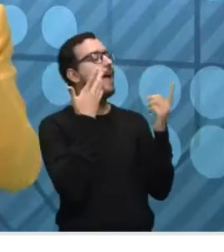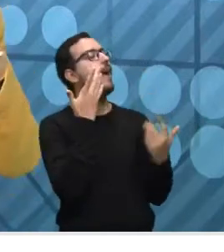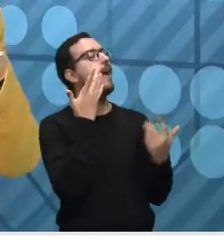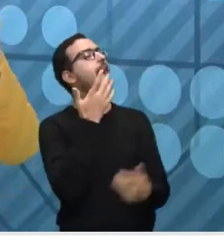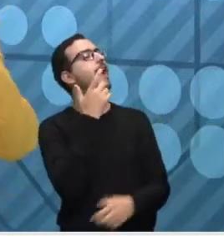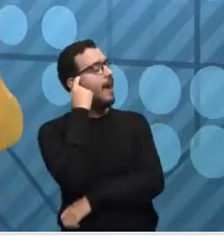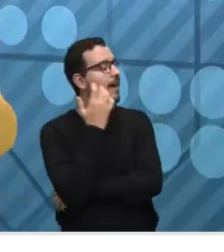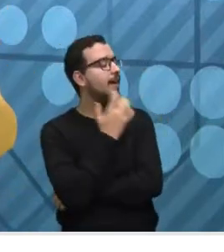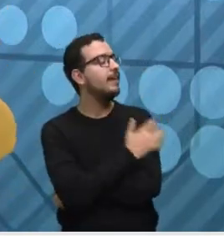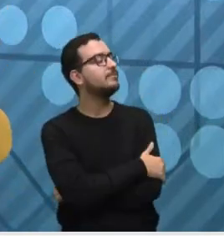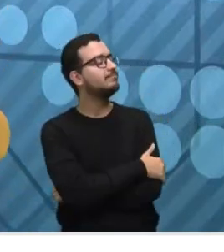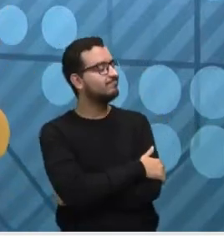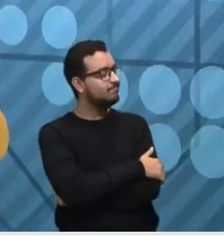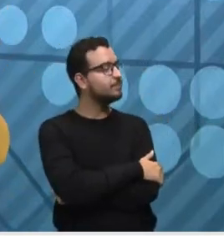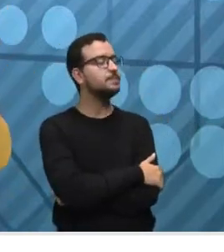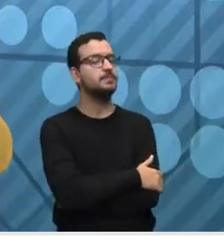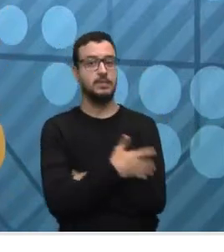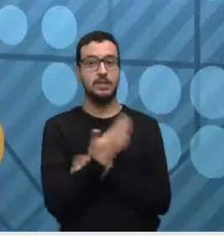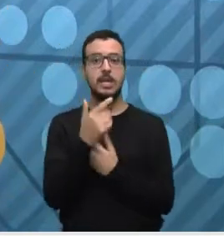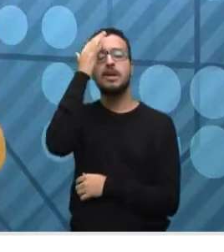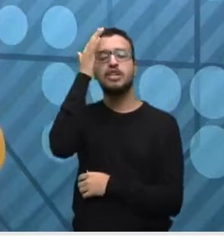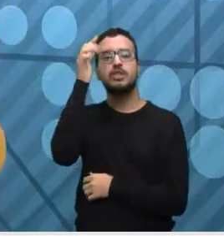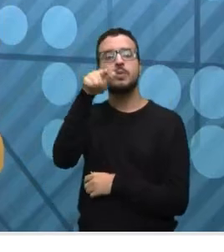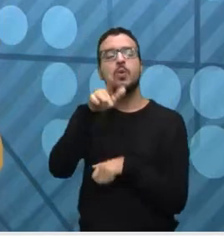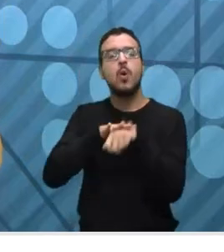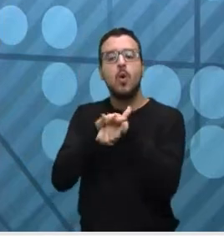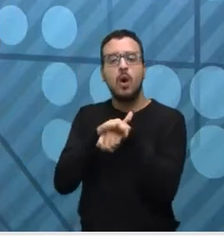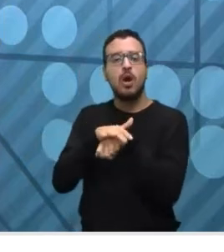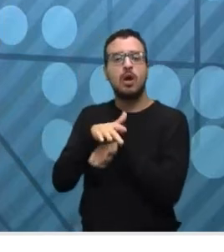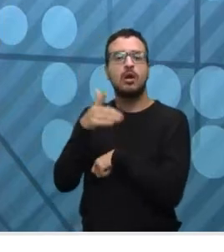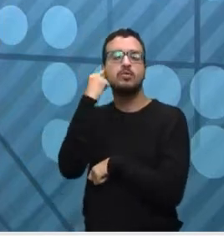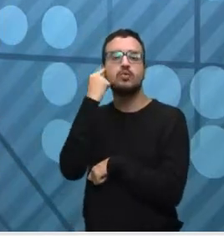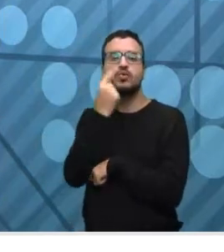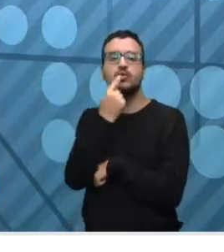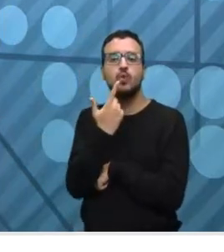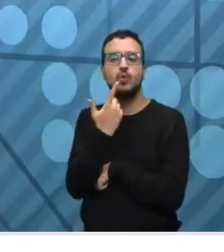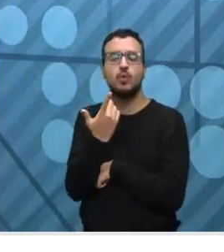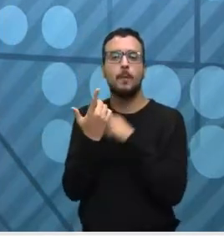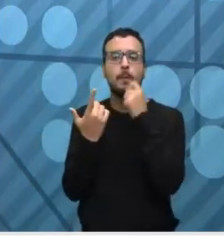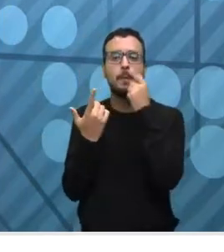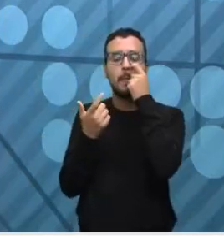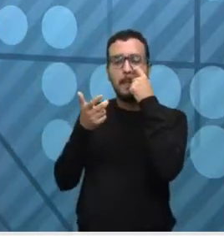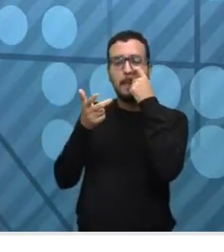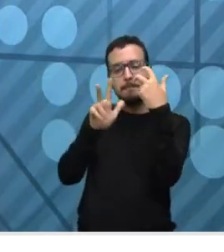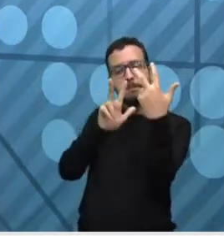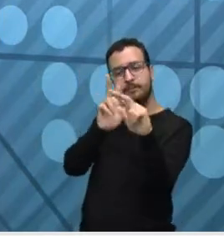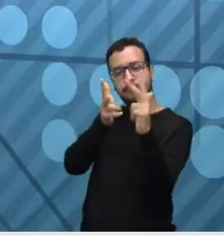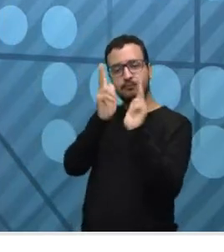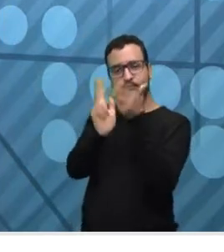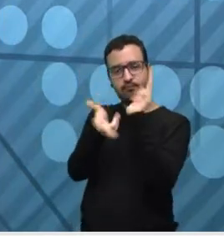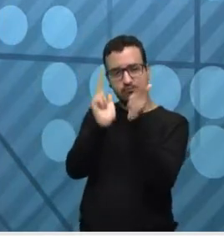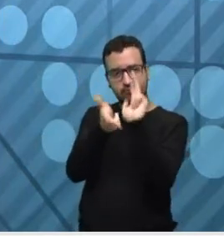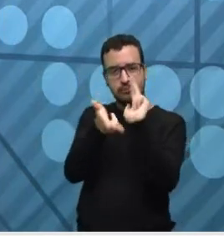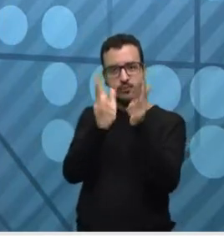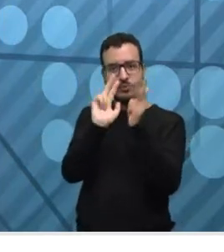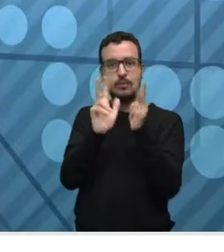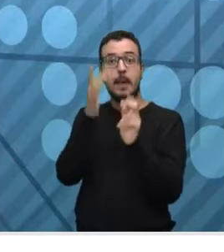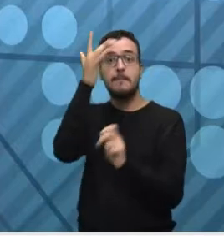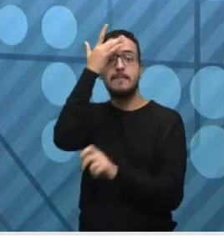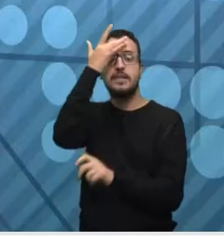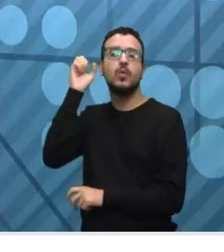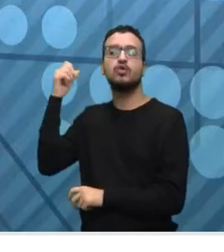está conversando com um surdo, aí um ouvinte vem e te chama, né? Sandra, eu viro para... Deixa o surdo, ele não sabe que alguém me